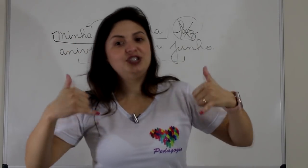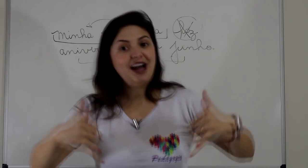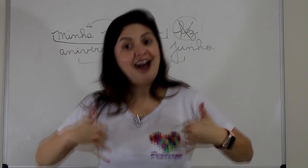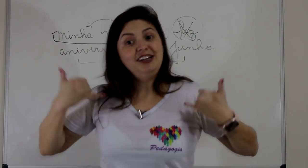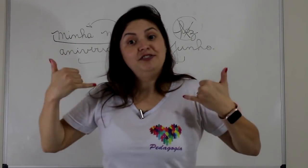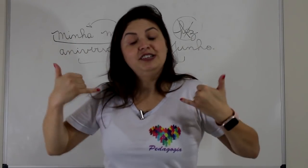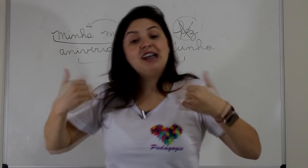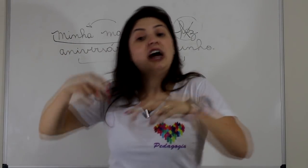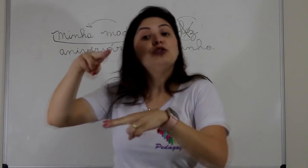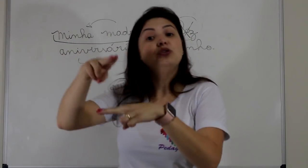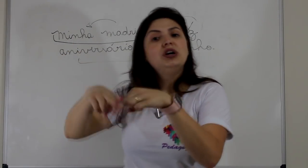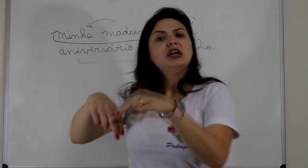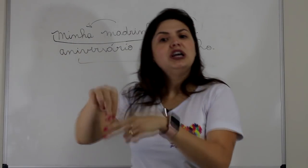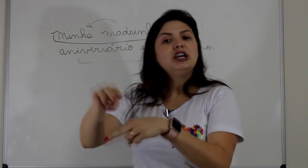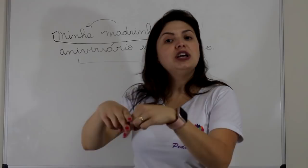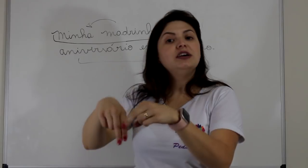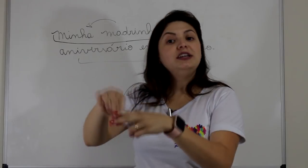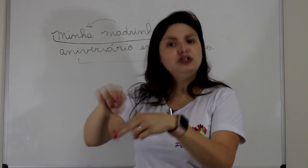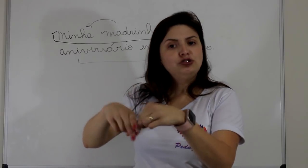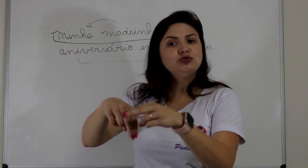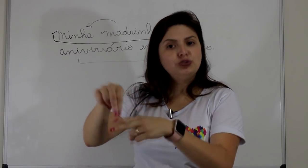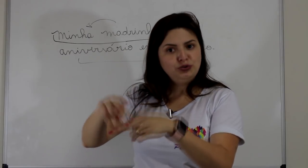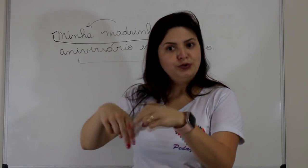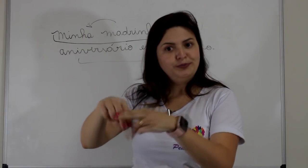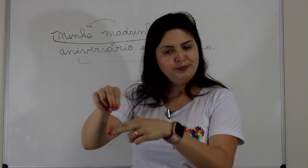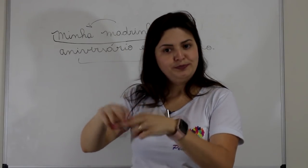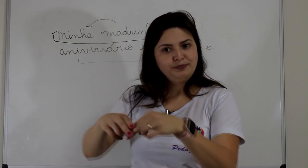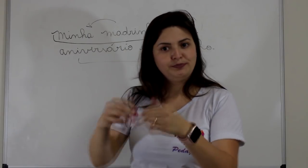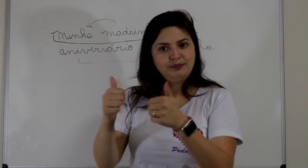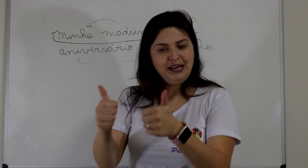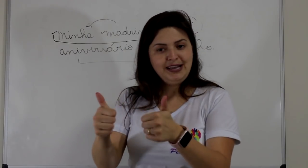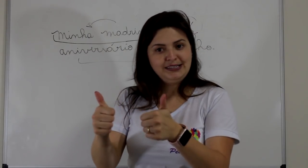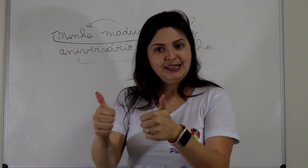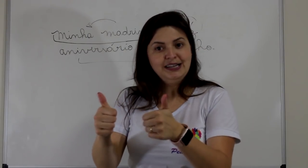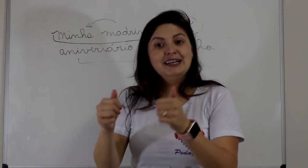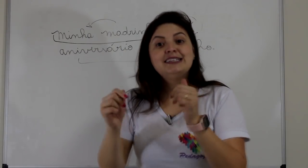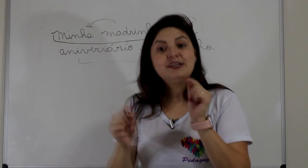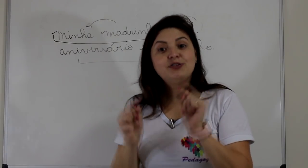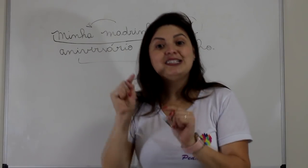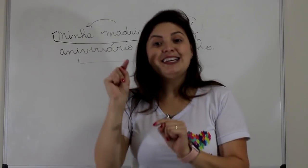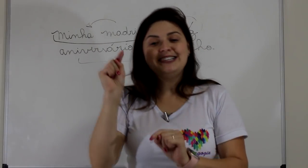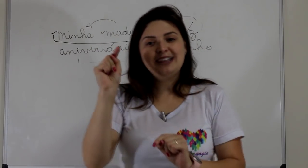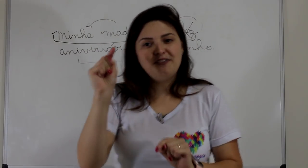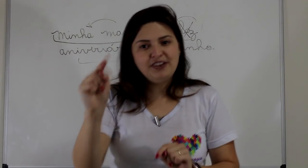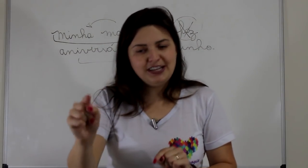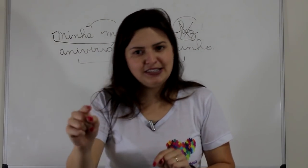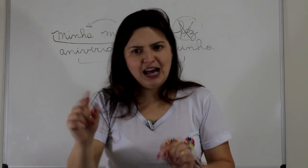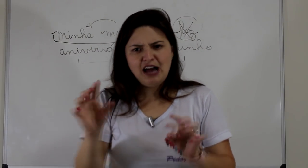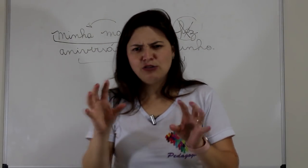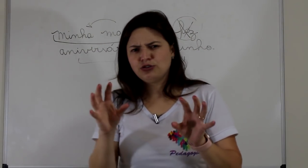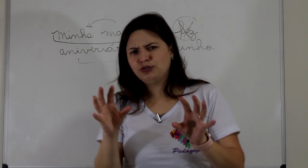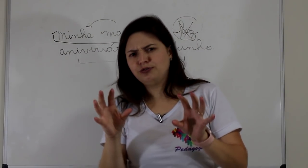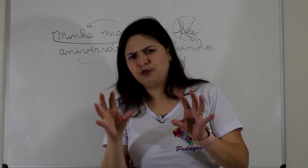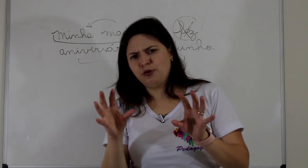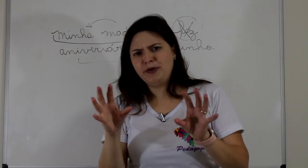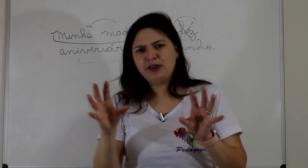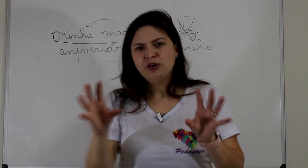De aniversário em junho, beleza? Se você quiser frisar, o surdo ficou meio